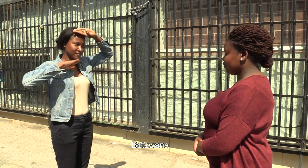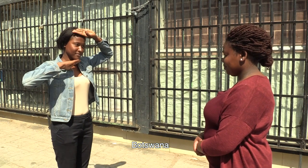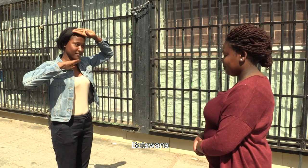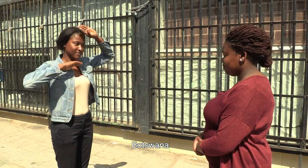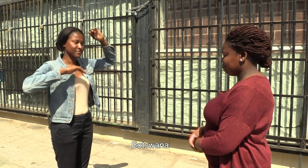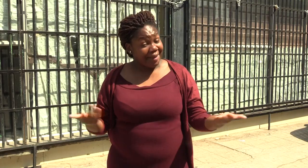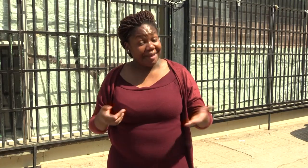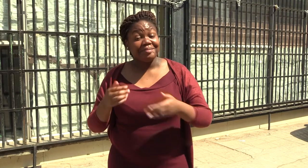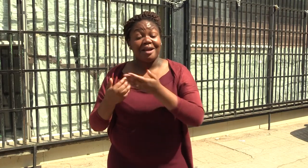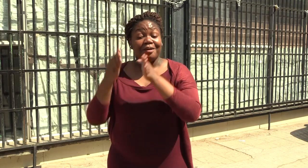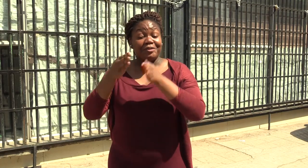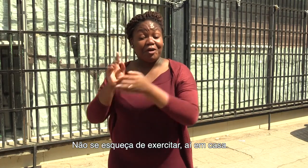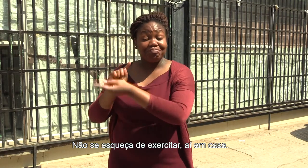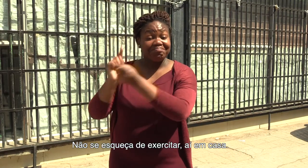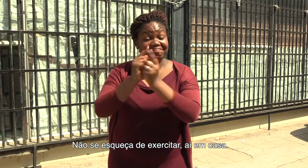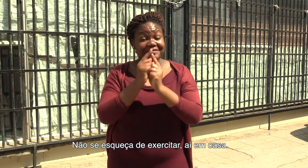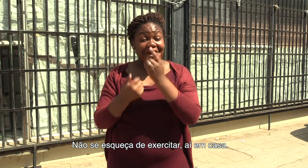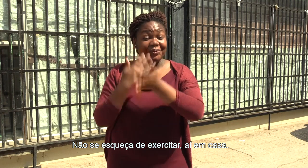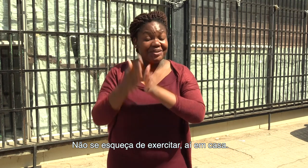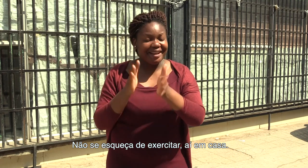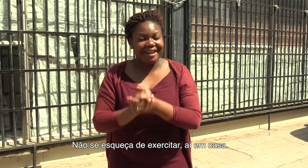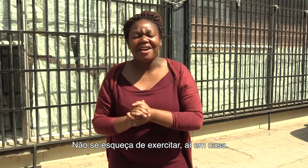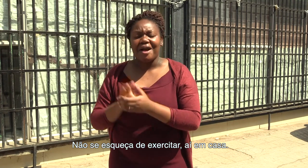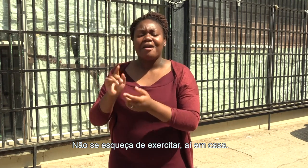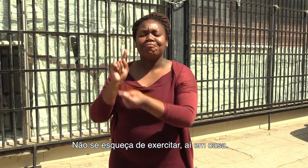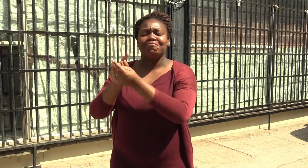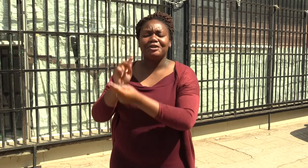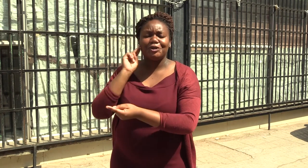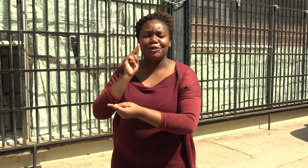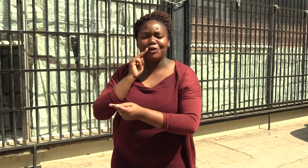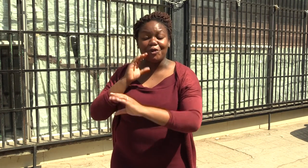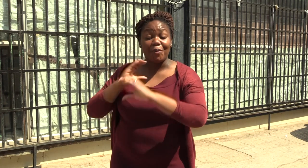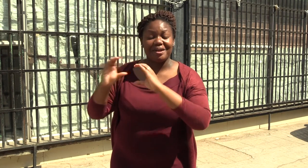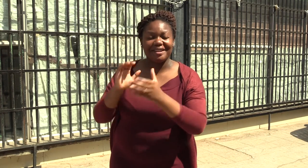Botsuana Não se esqueça De exercitar Aí em casa